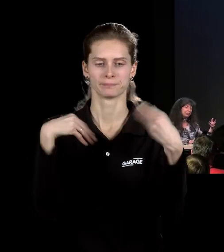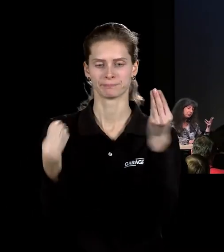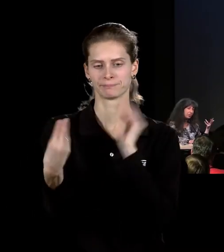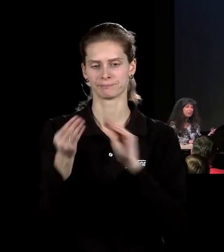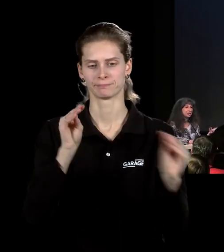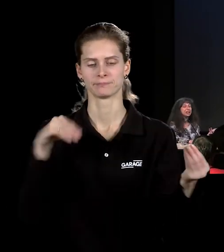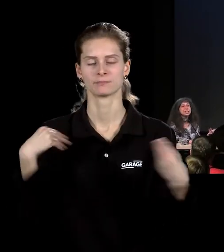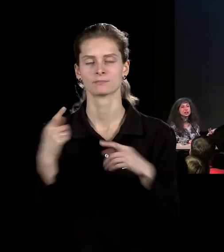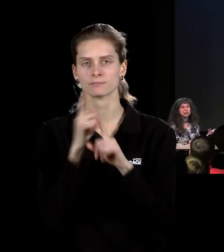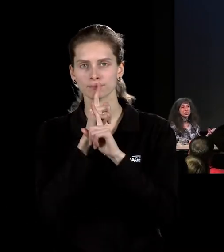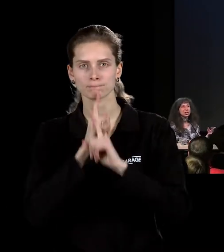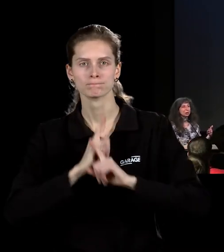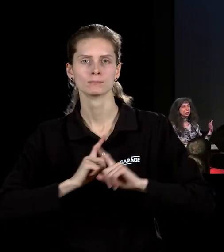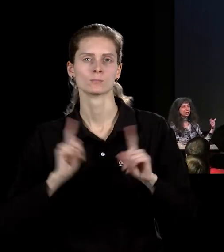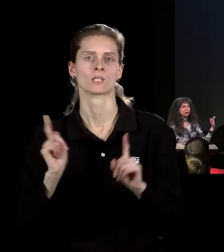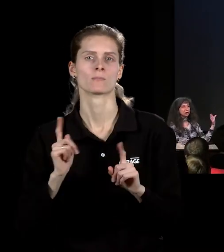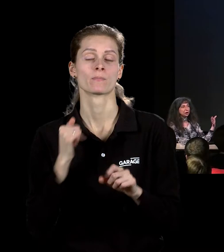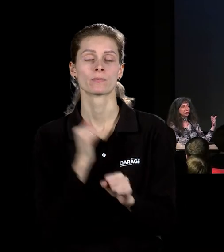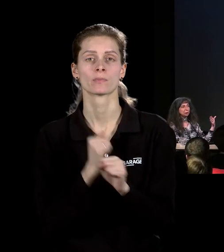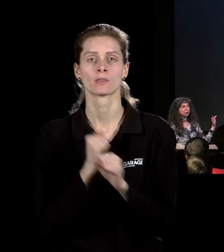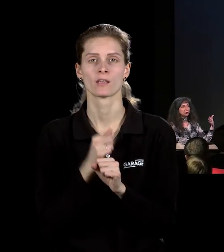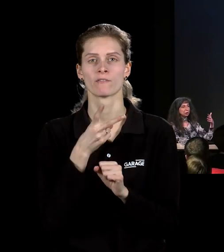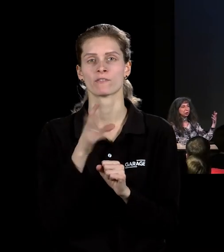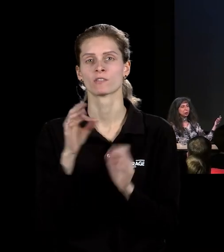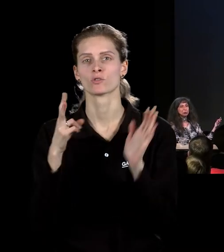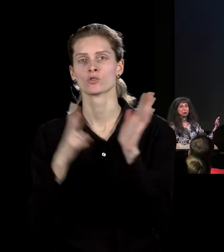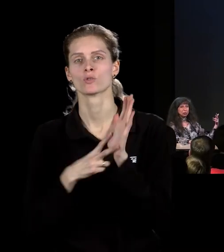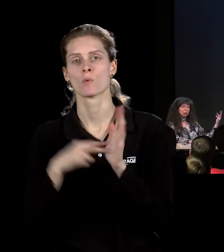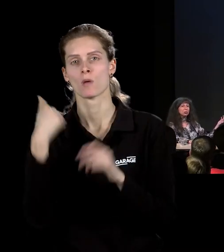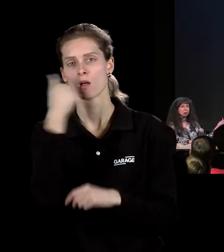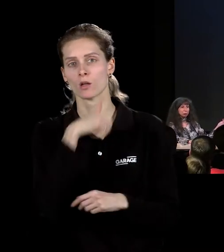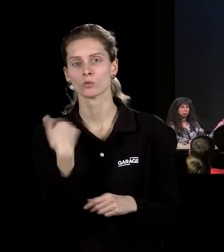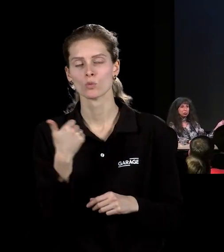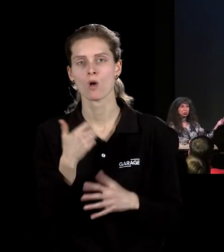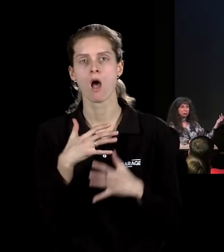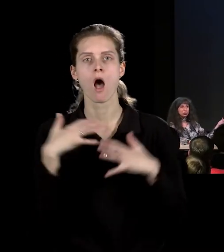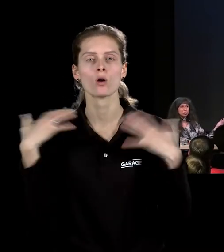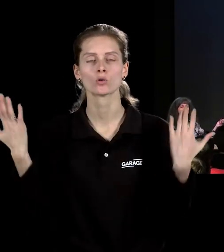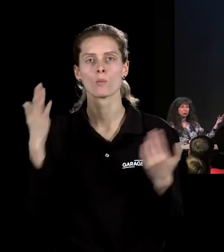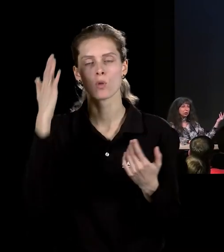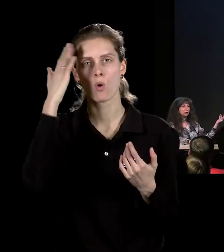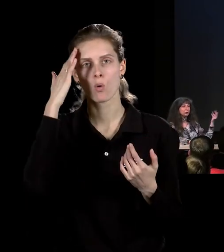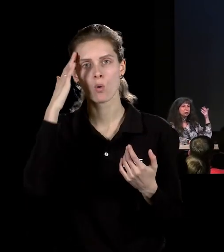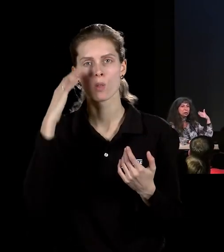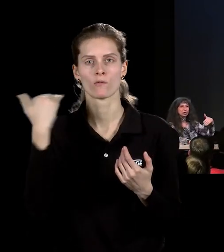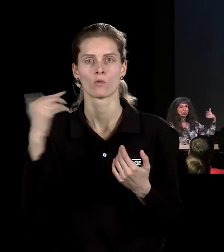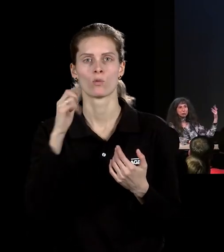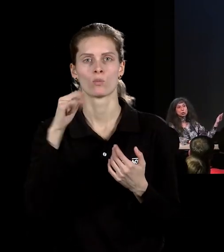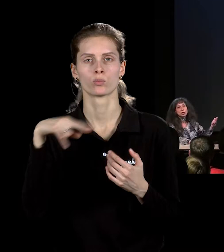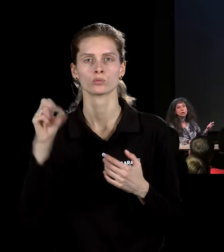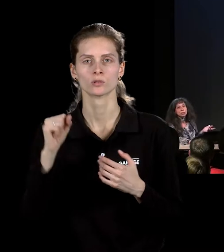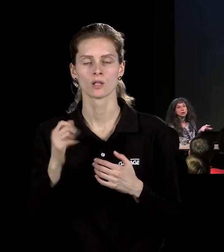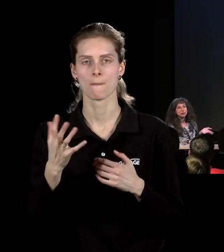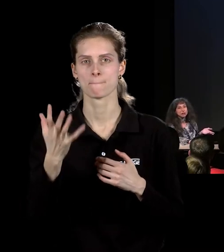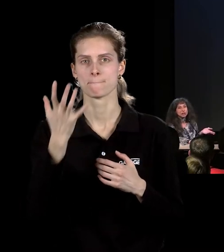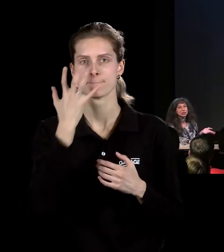да, физиологичности. Он делает в 2007 году вот такую огромную голову Будды, маску, лицо Будды, как,